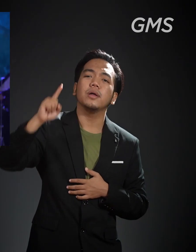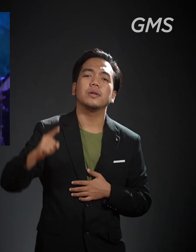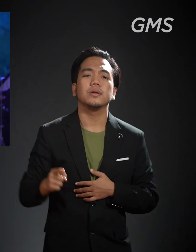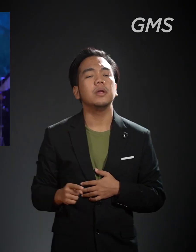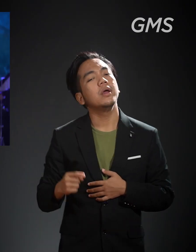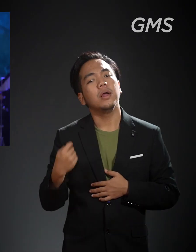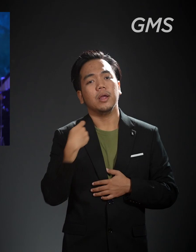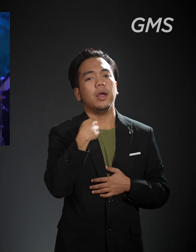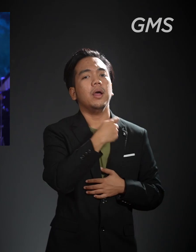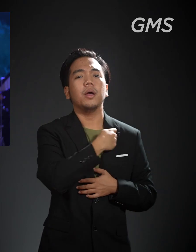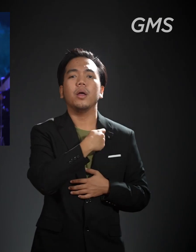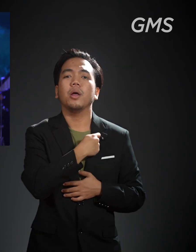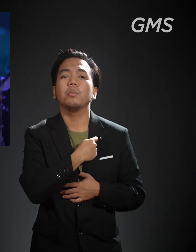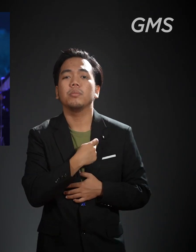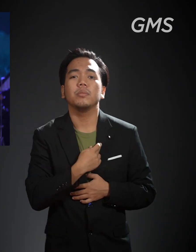kami